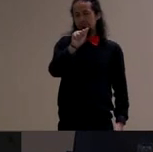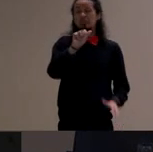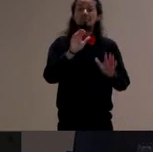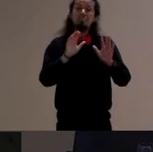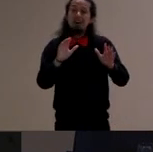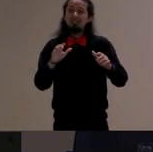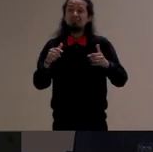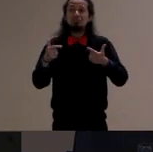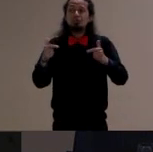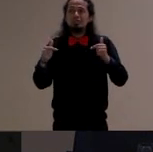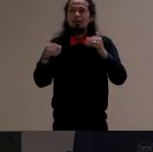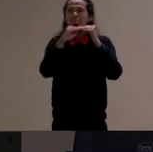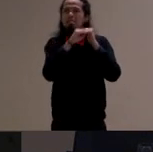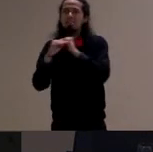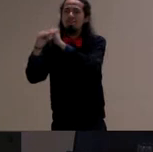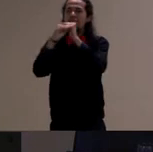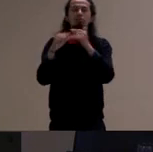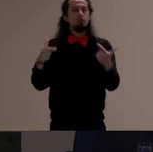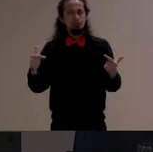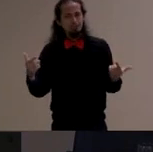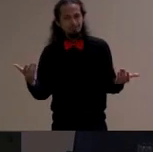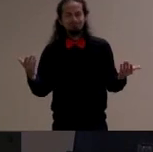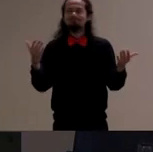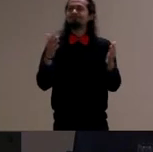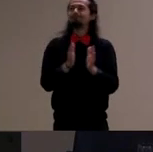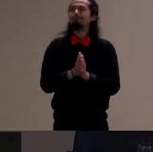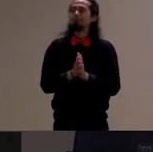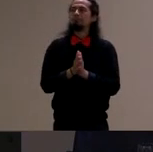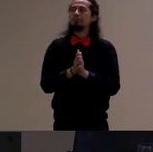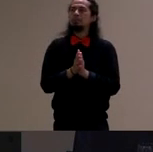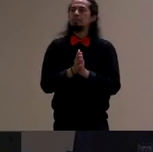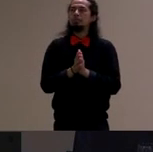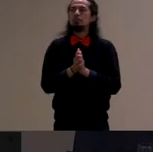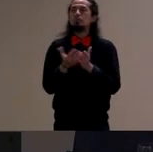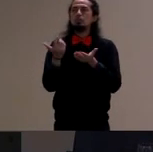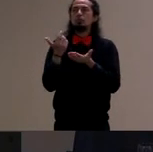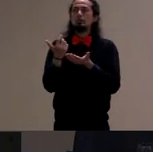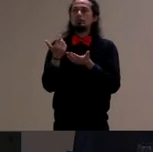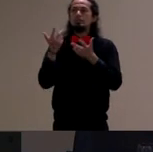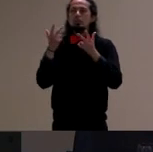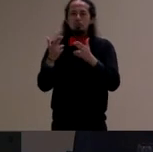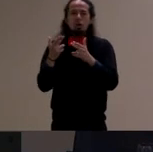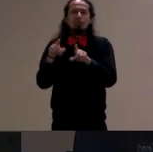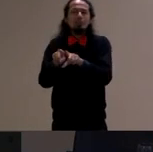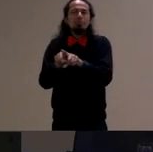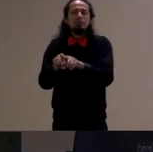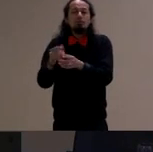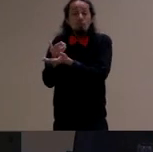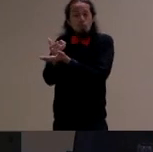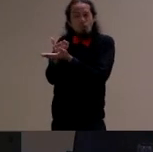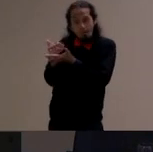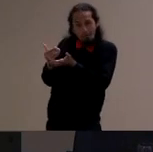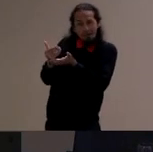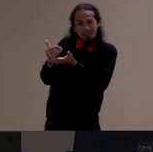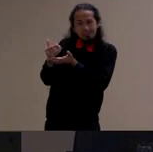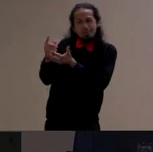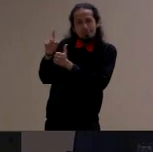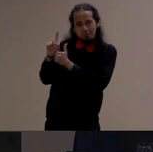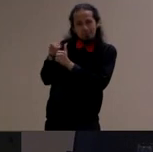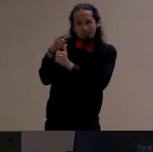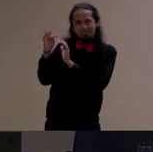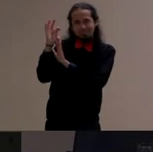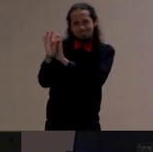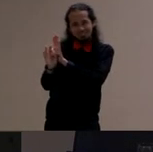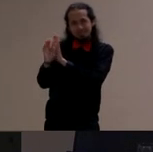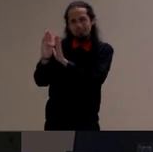havia consenso o que em um primeiro momento né na primeira versão da bncc tinha